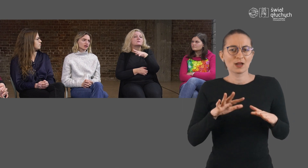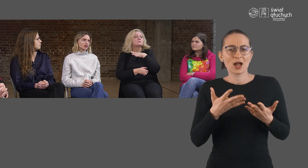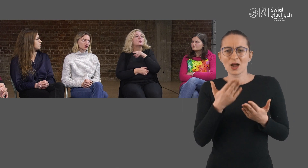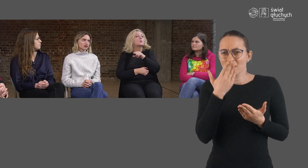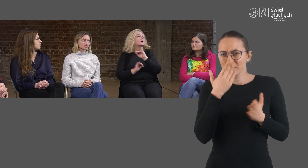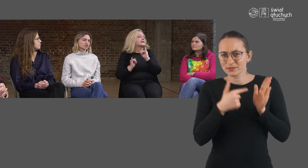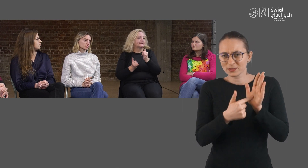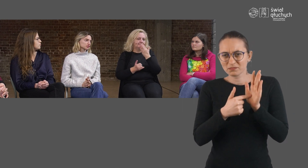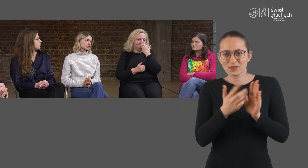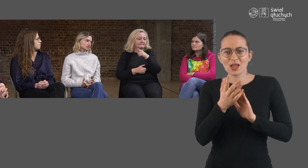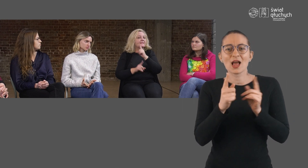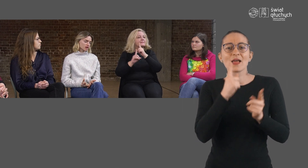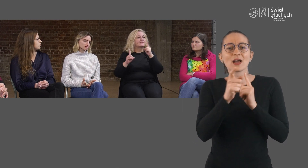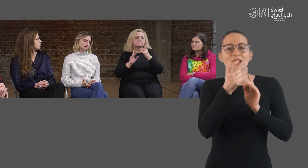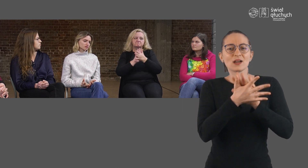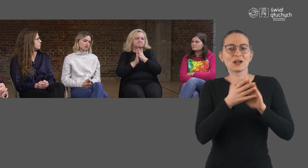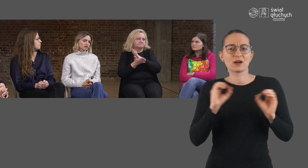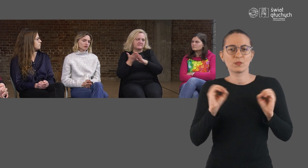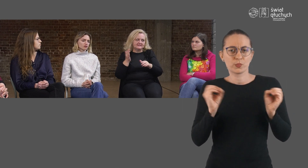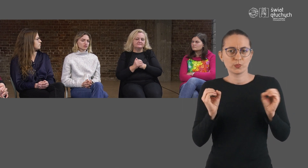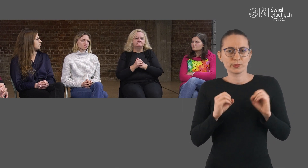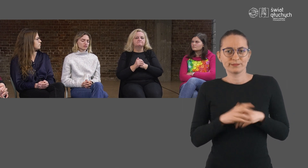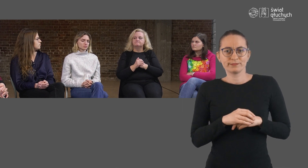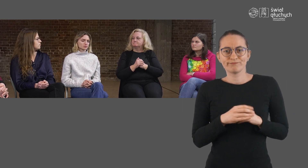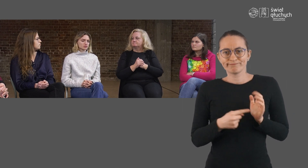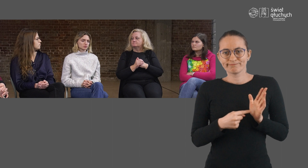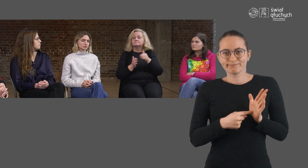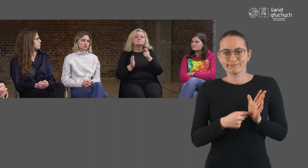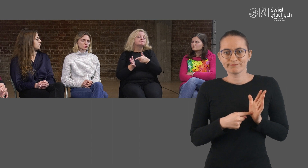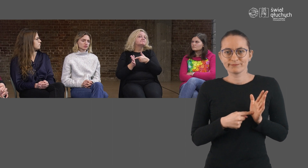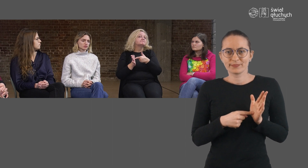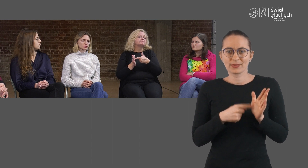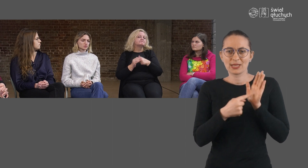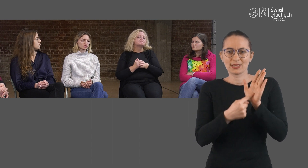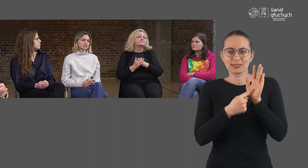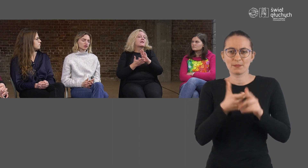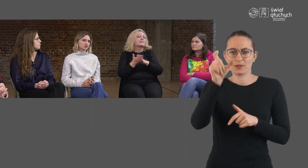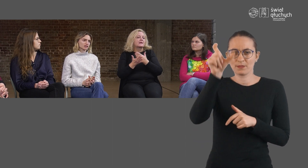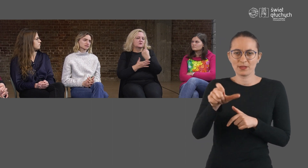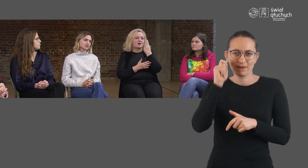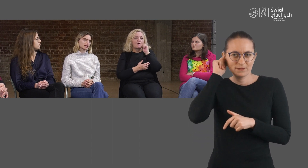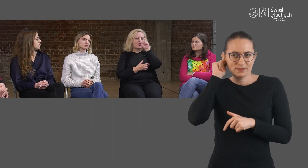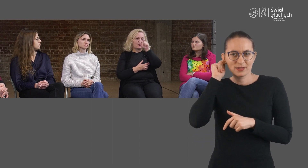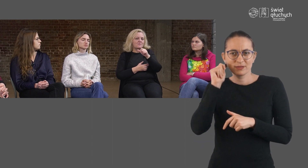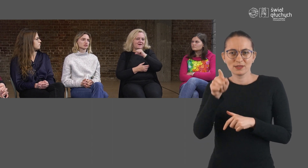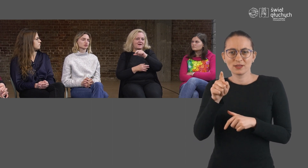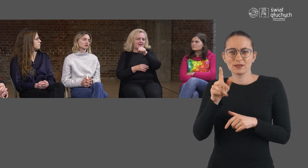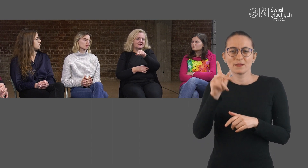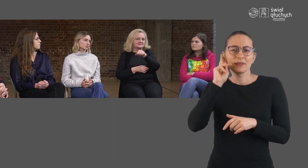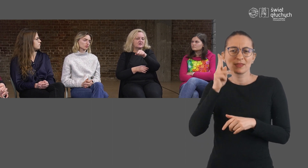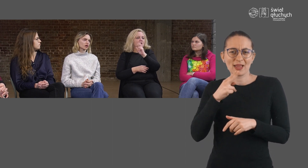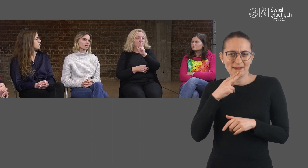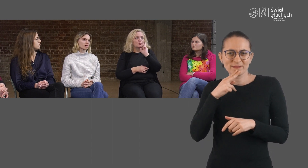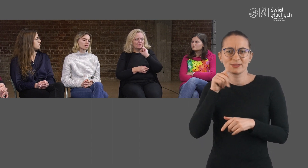często tak, że nauczyciele nie migali i po prostu na przykład jedna koleżanka z innej klasy,